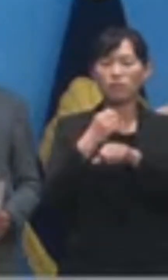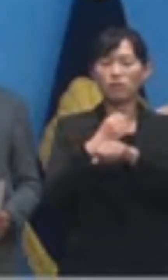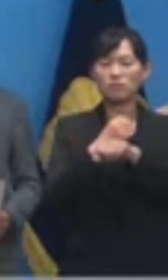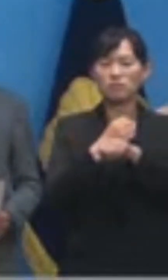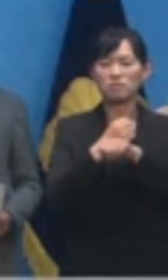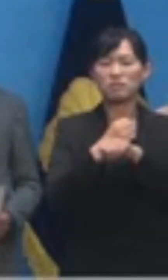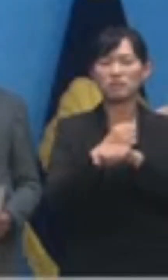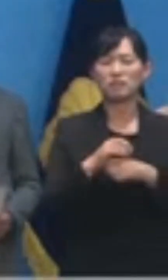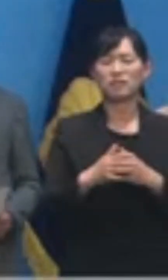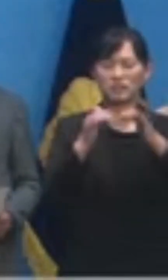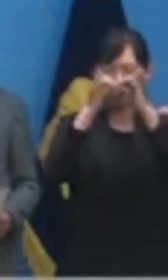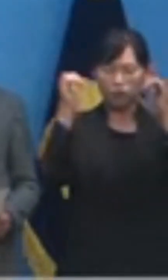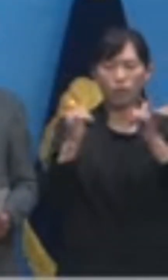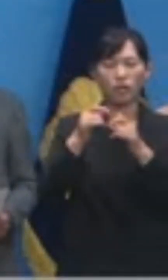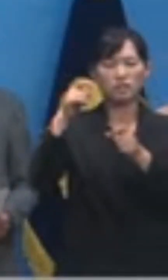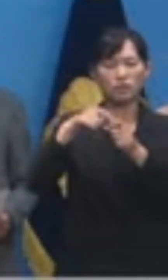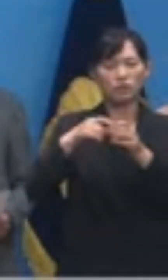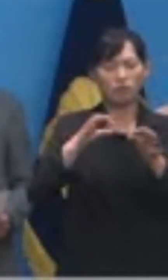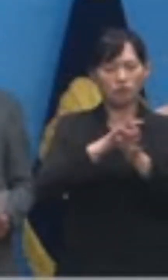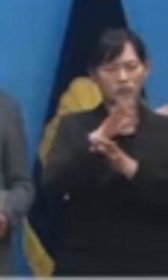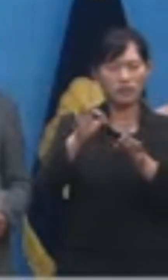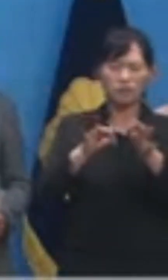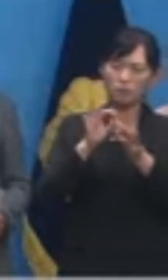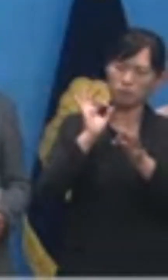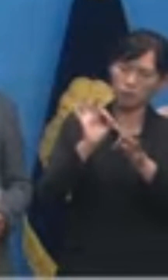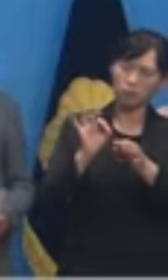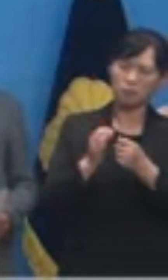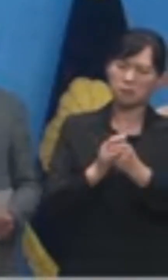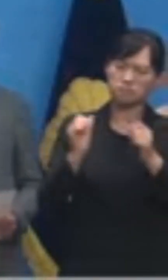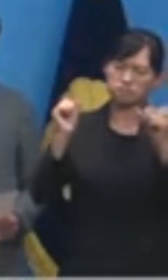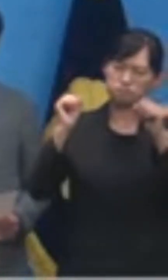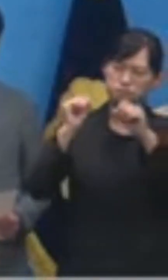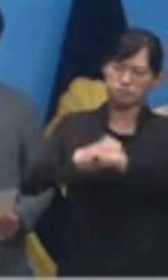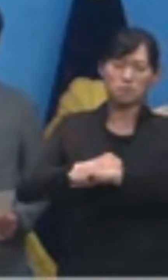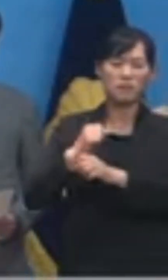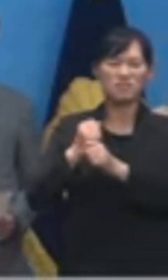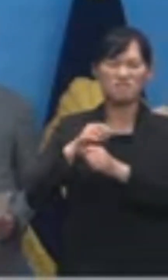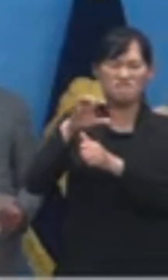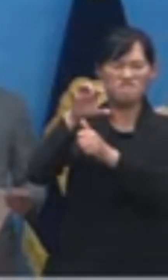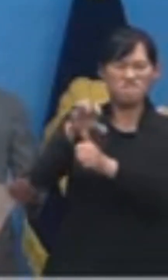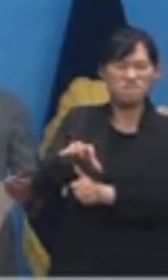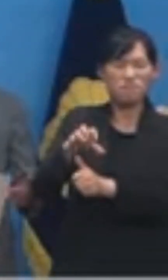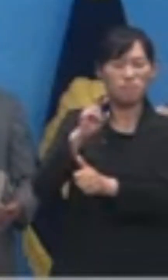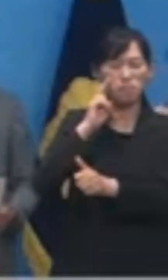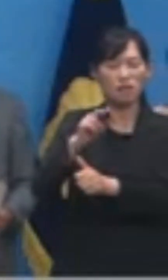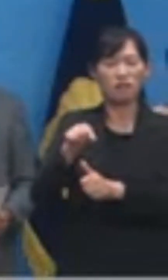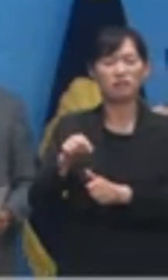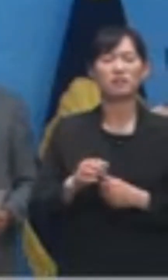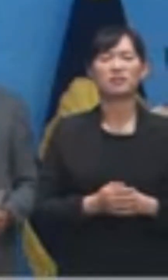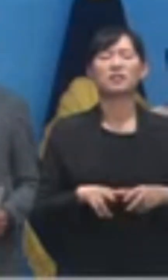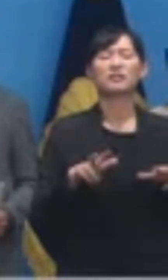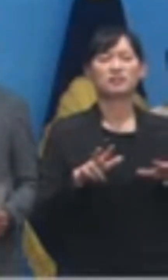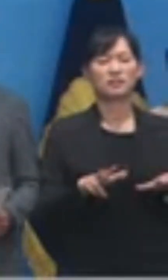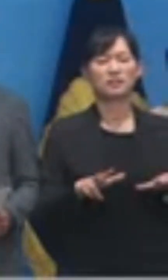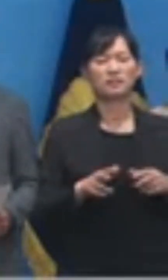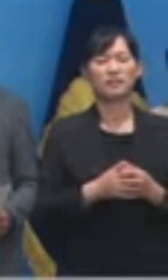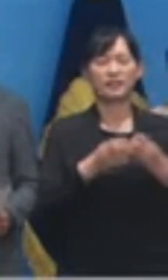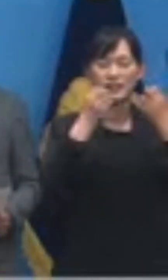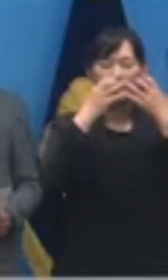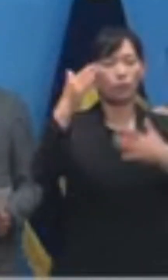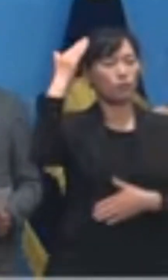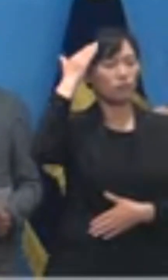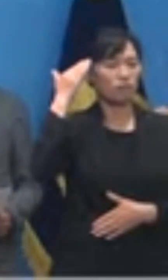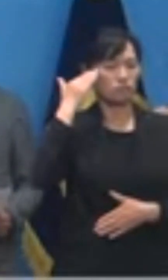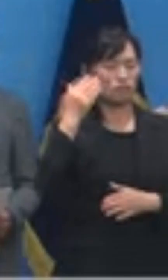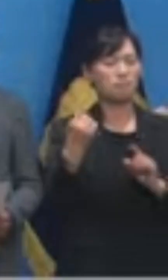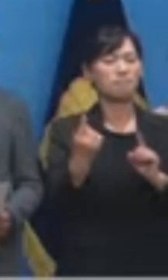활용해서 우리 사회적 경제 영역을 바라보고 고사시키고 억눌렀습니다. 이제 새로운